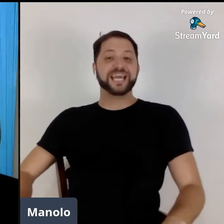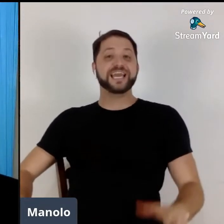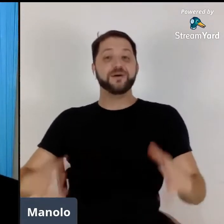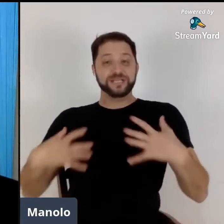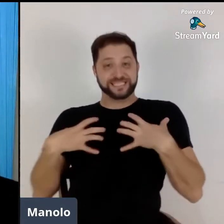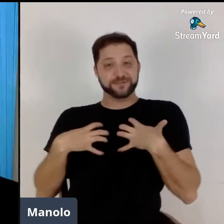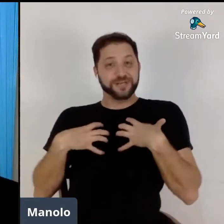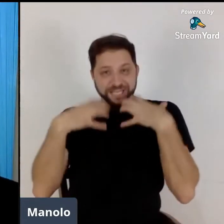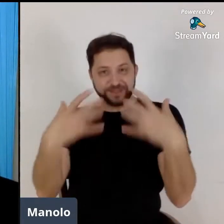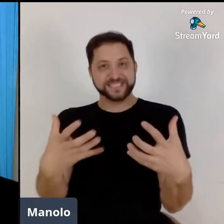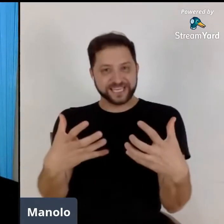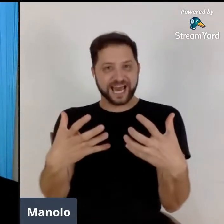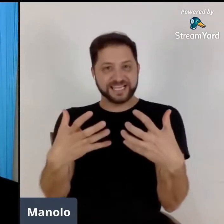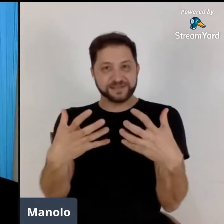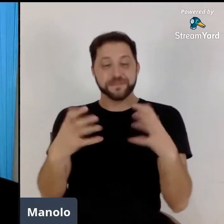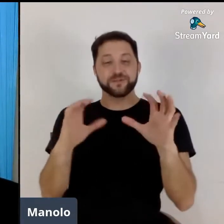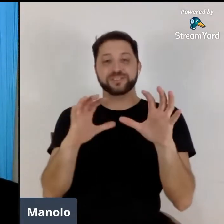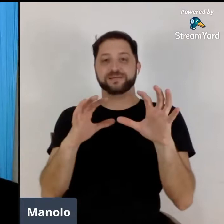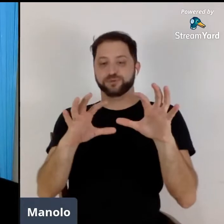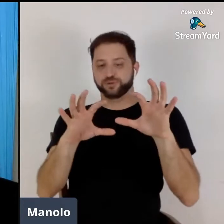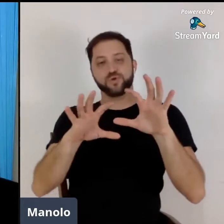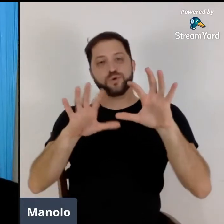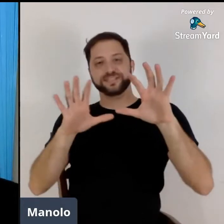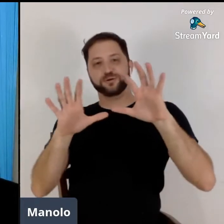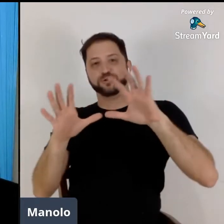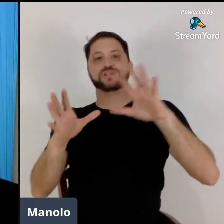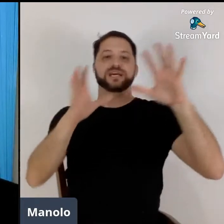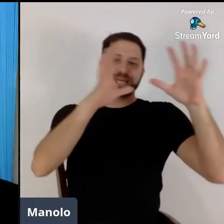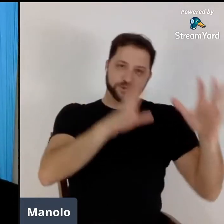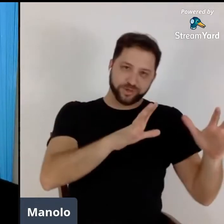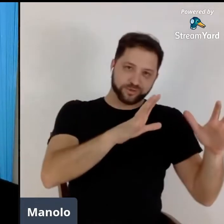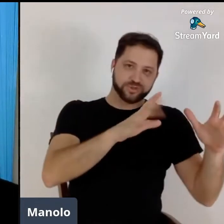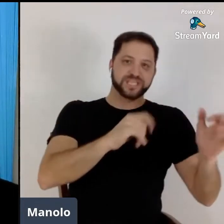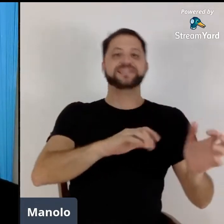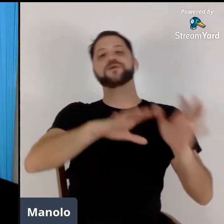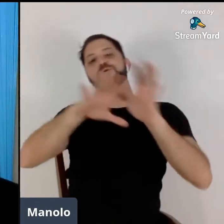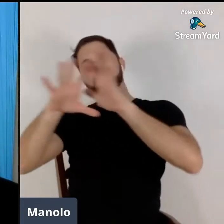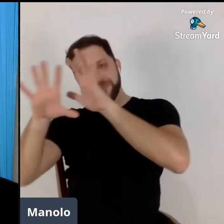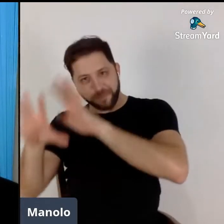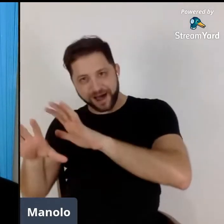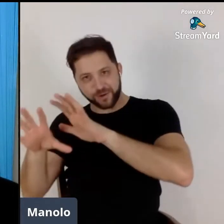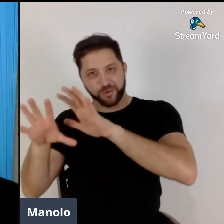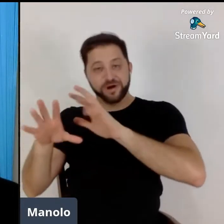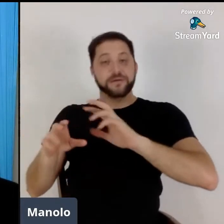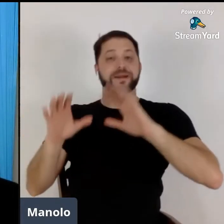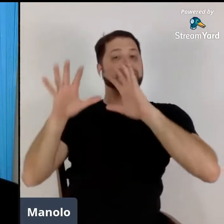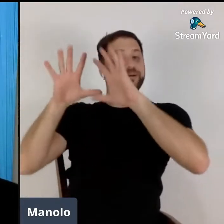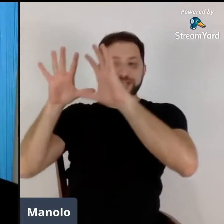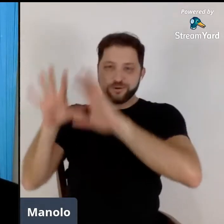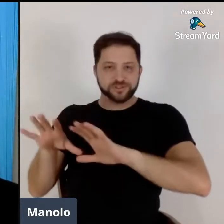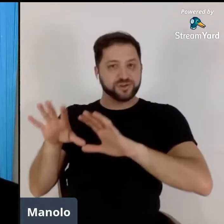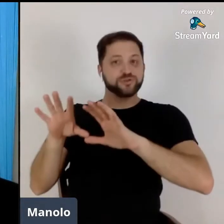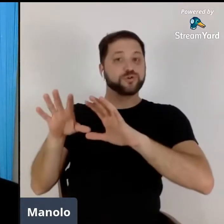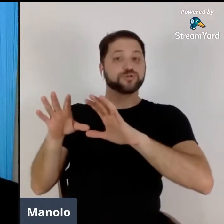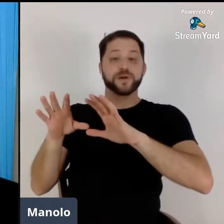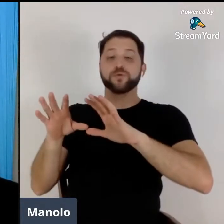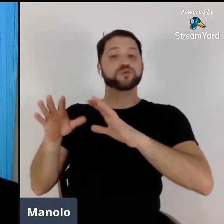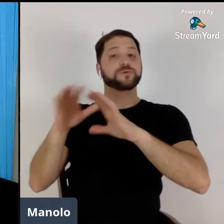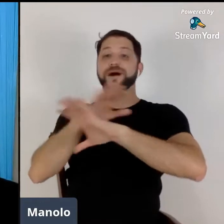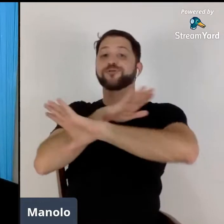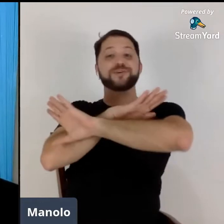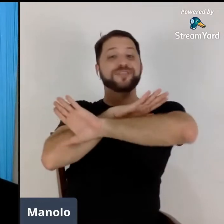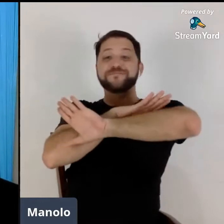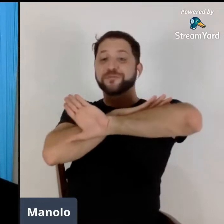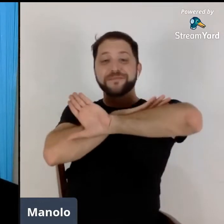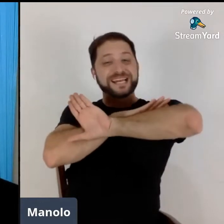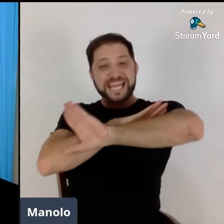a gente tem. Eu ensino língua de sinais. Nós temos conteúdos gratuitos e tem o curso pago. Para quem não tem condição de comprar o